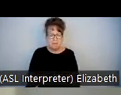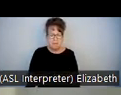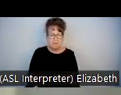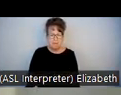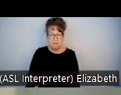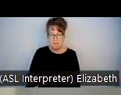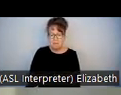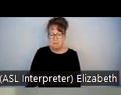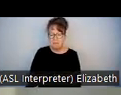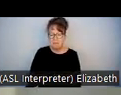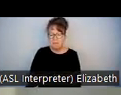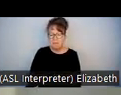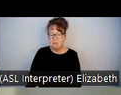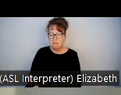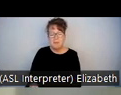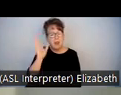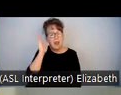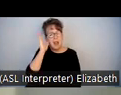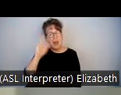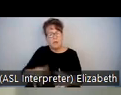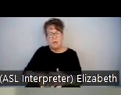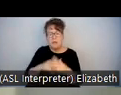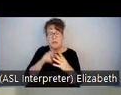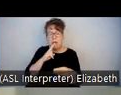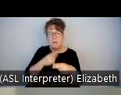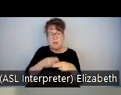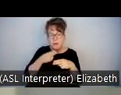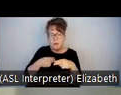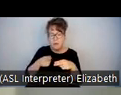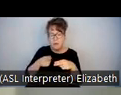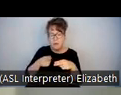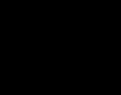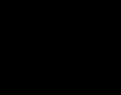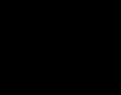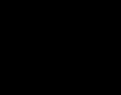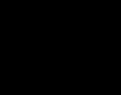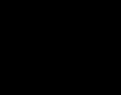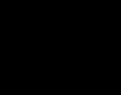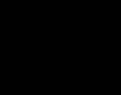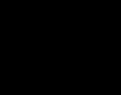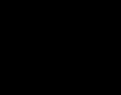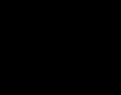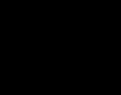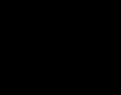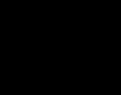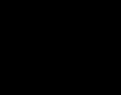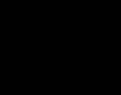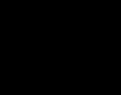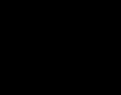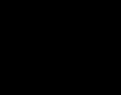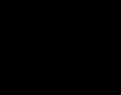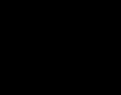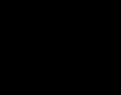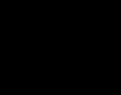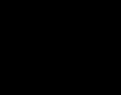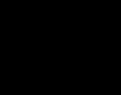muy agradecido para las personas que no pueden llegar hasta el centro eh quería brevemente Añadir